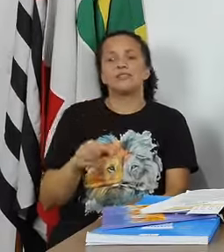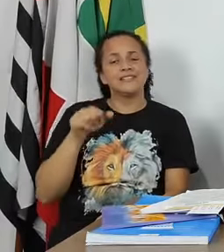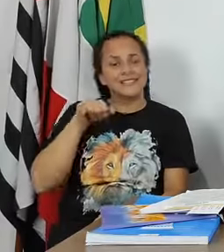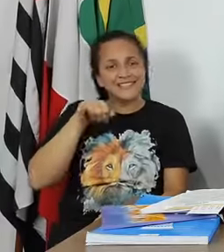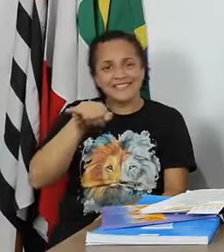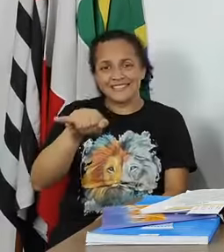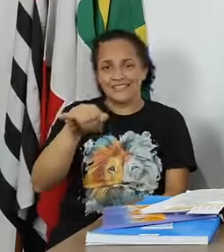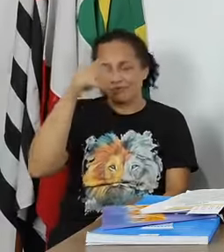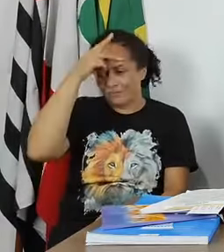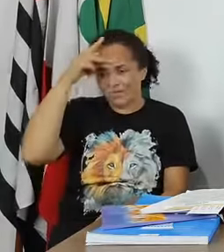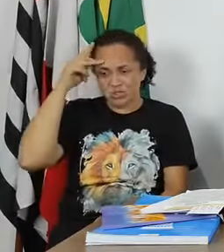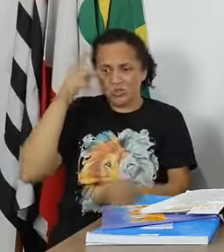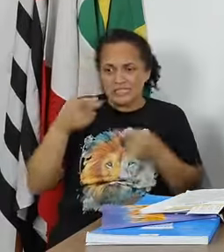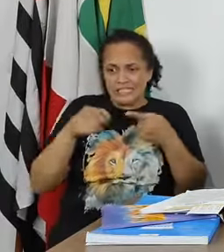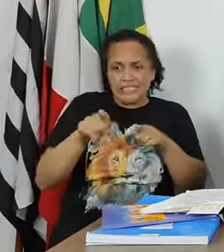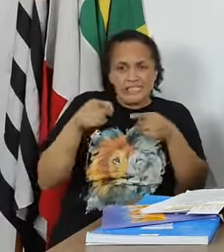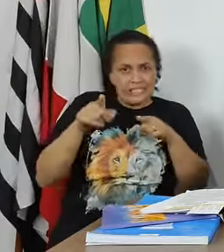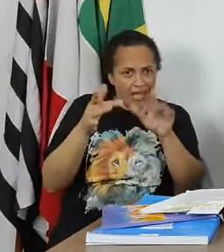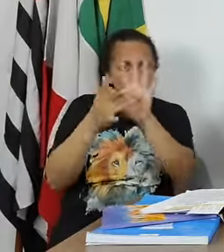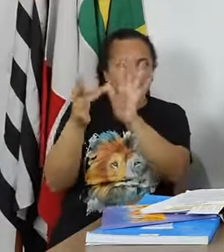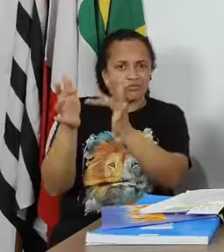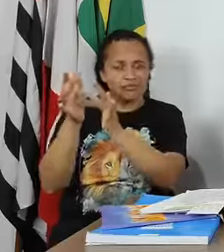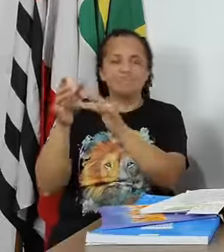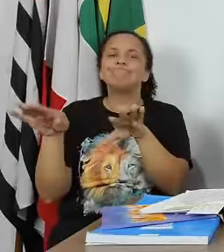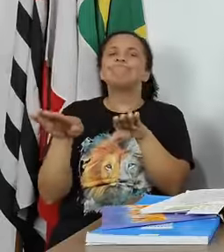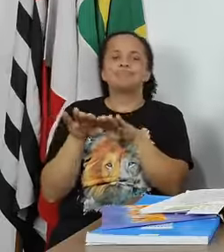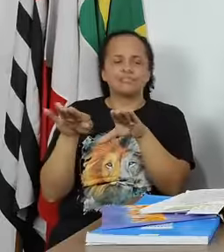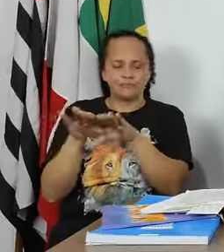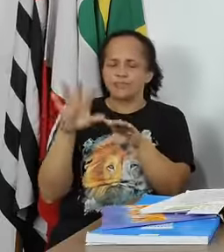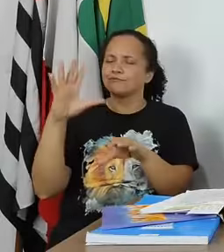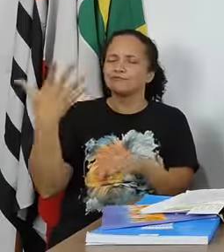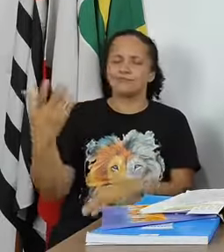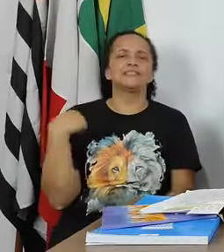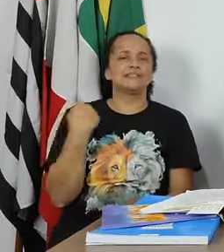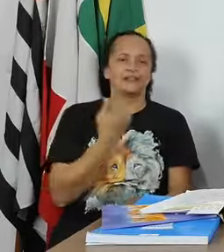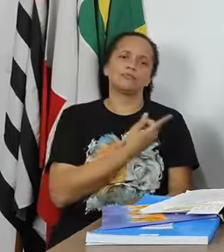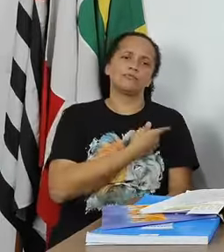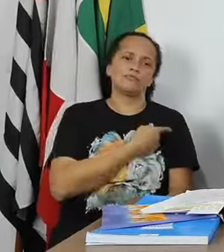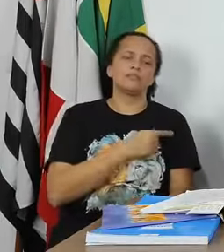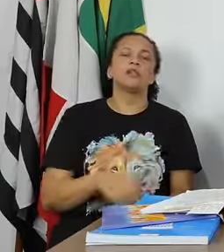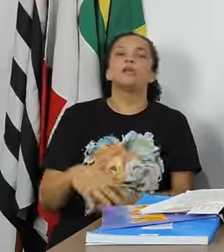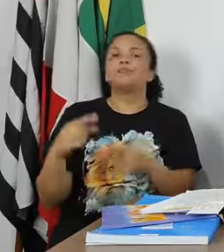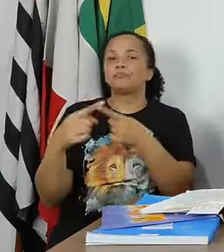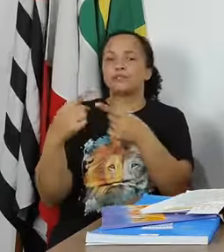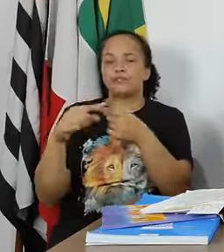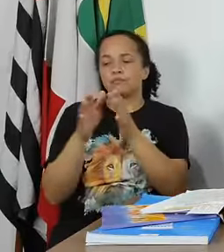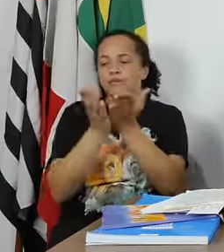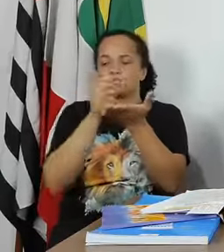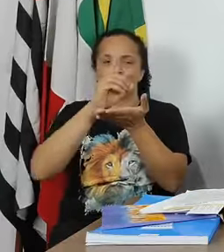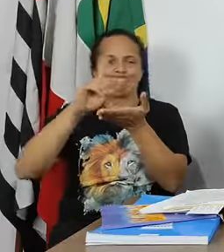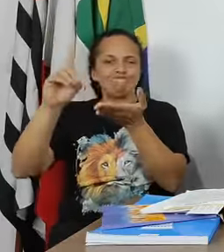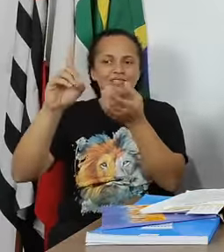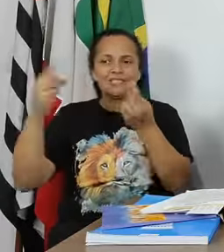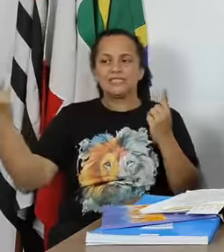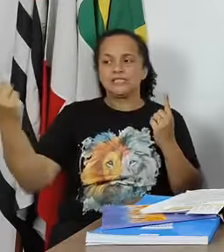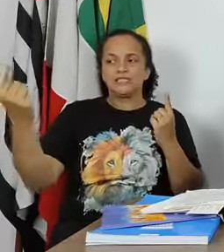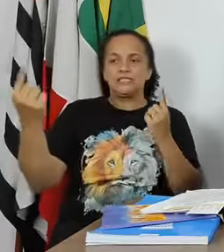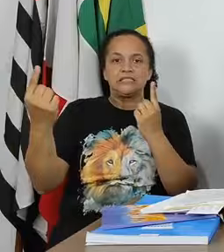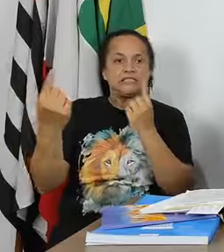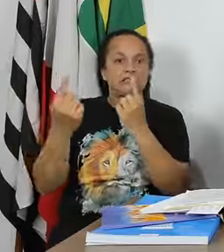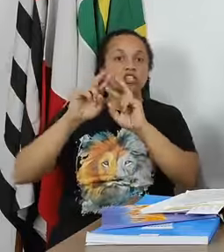Por quê? Porque o Evangelho ele vai à contramão do mundo, né? É um estilo de vida onde é contrário ao que a sociedade